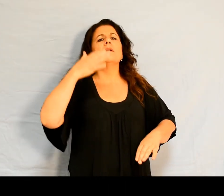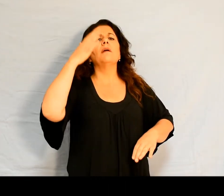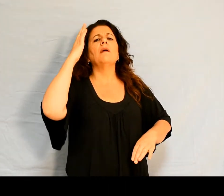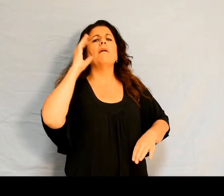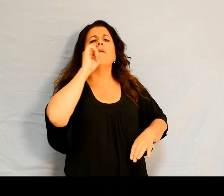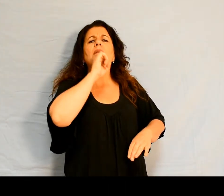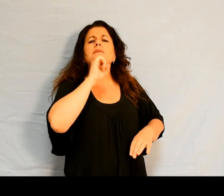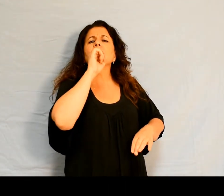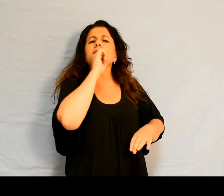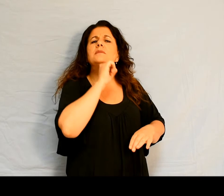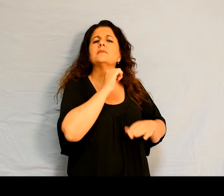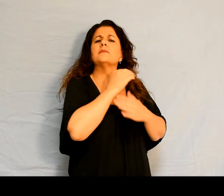peuple: